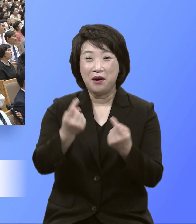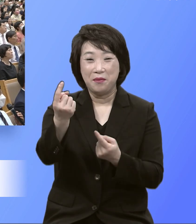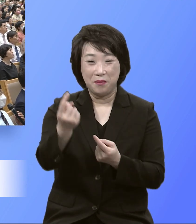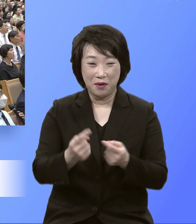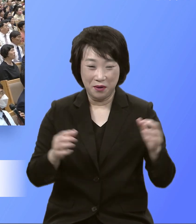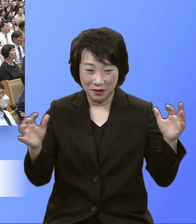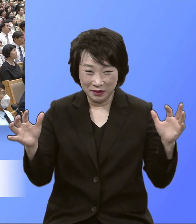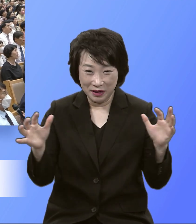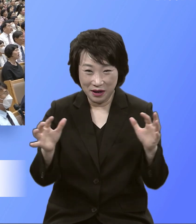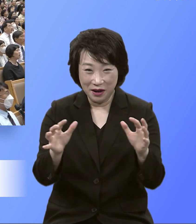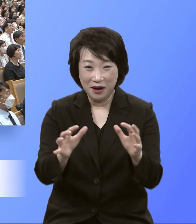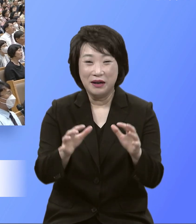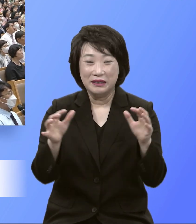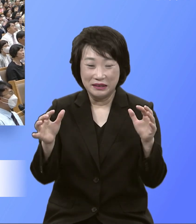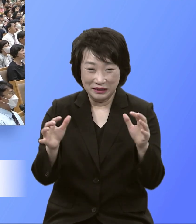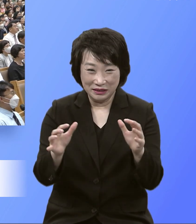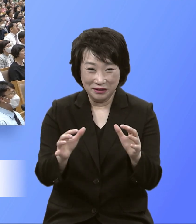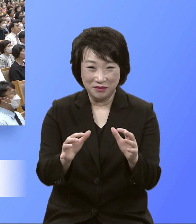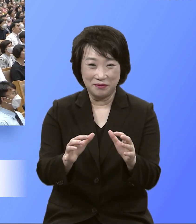이처럼